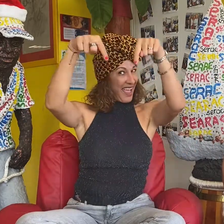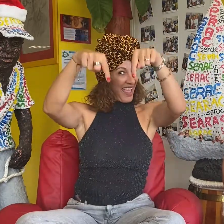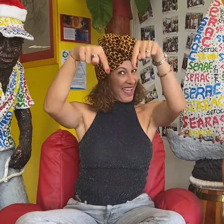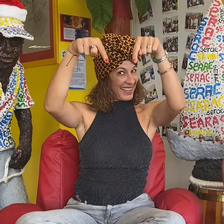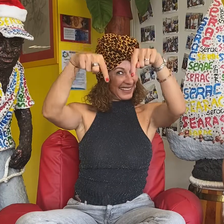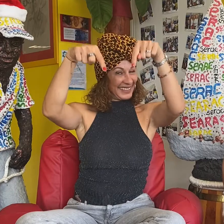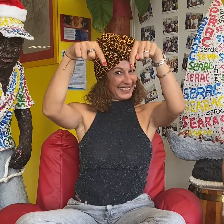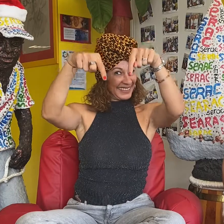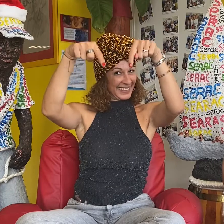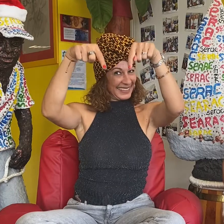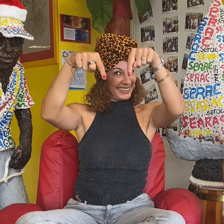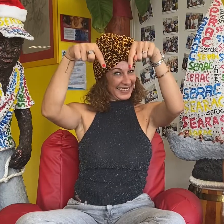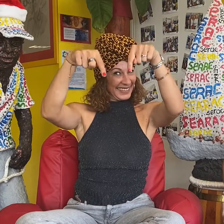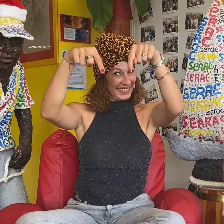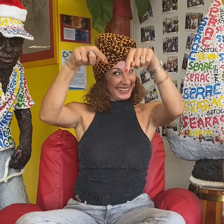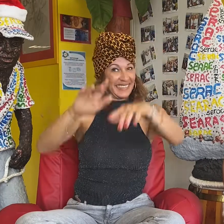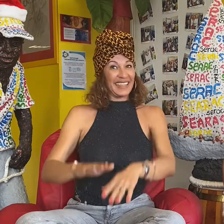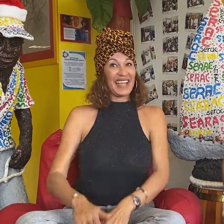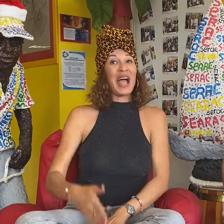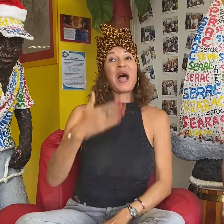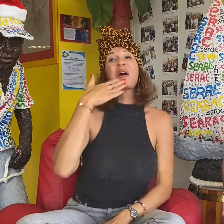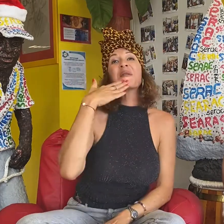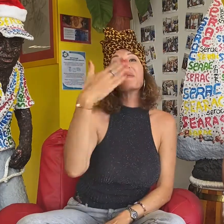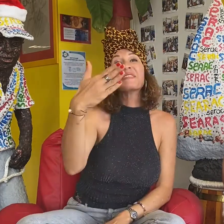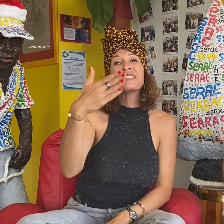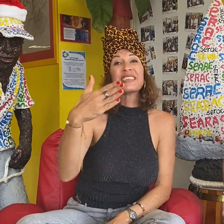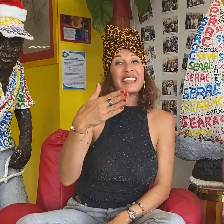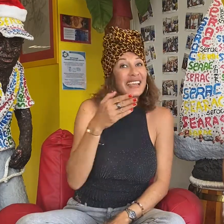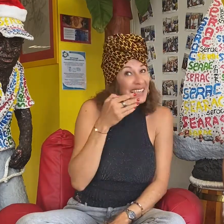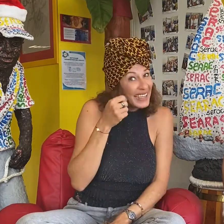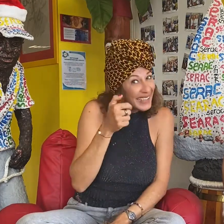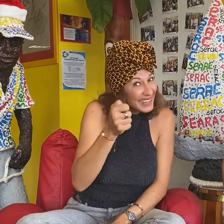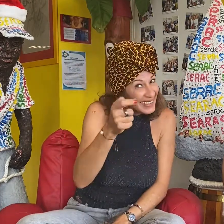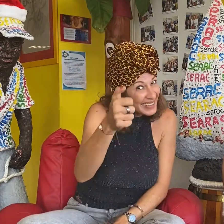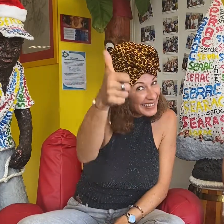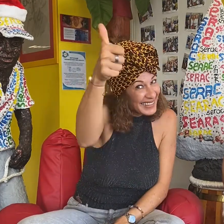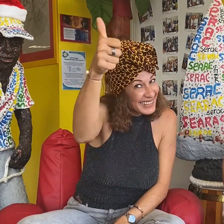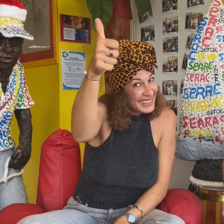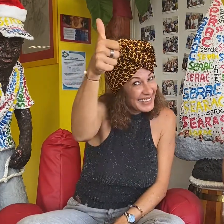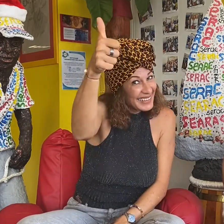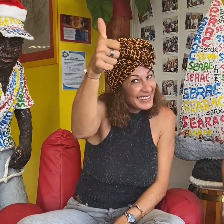dans la description en bas de celle-ci. Merci, à dans d'autres soleils!